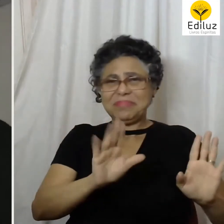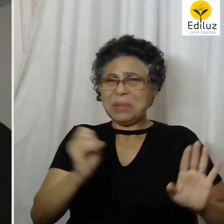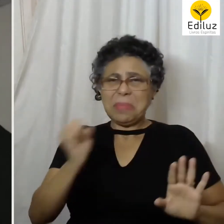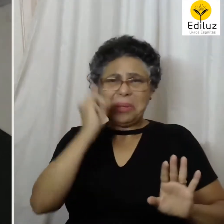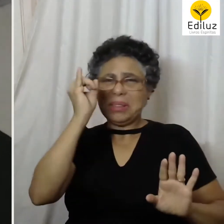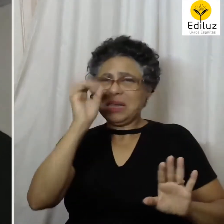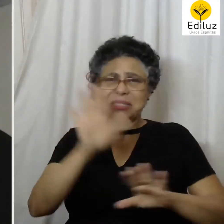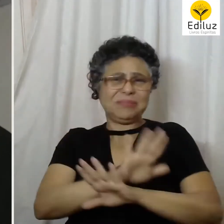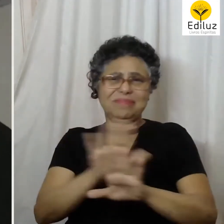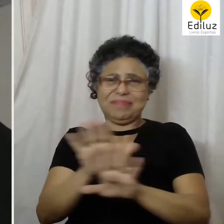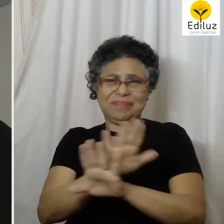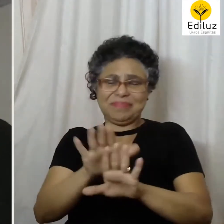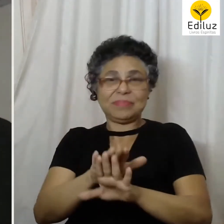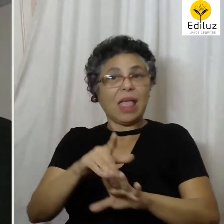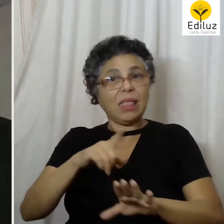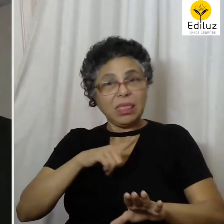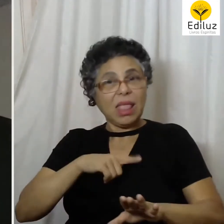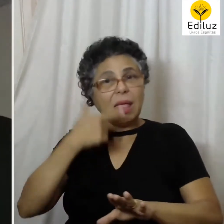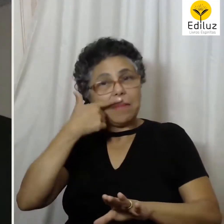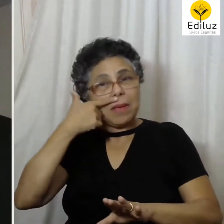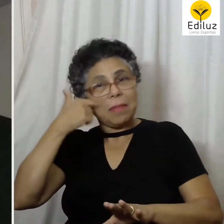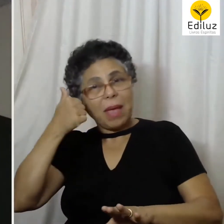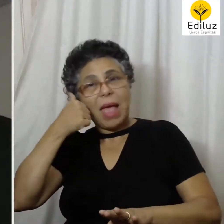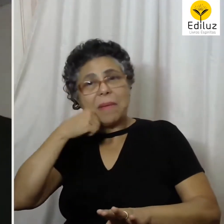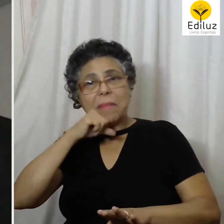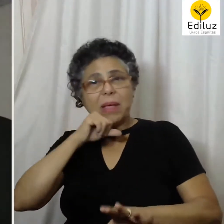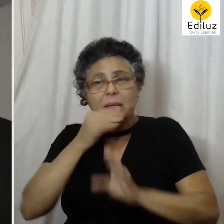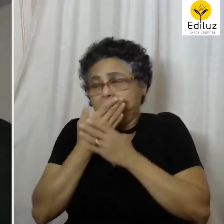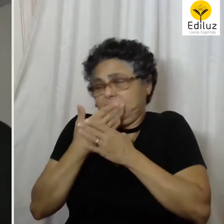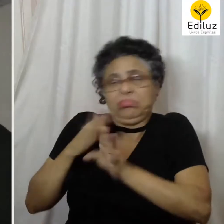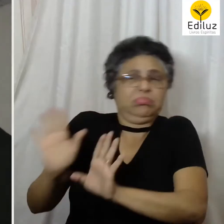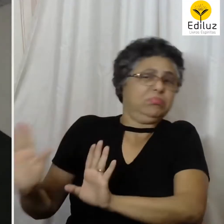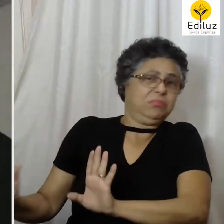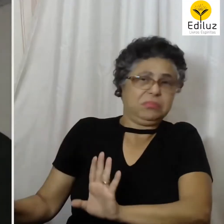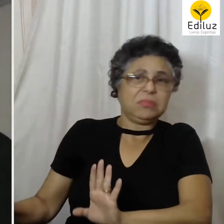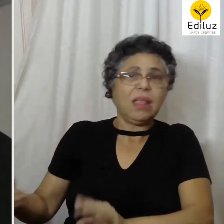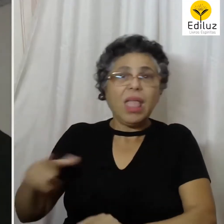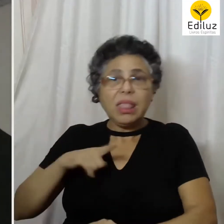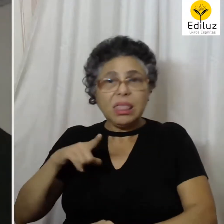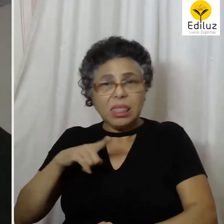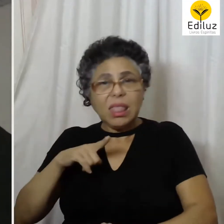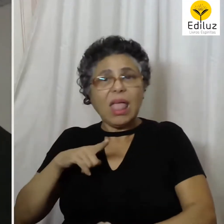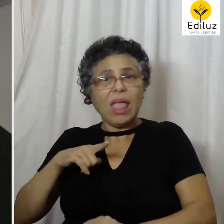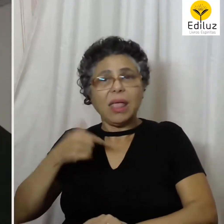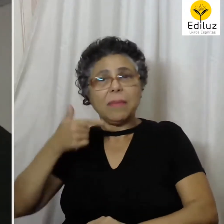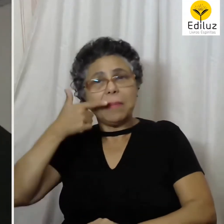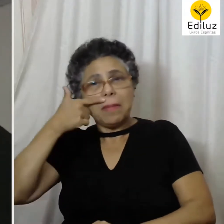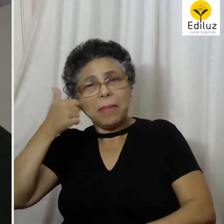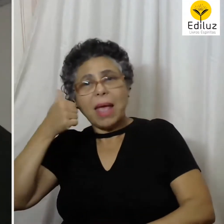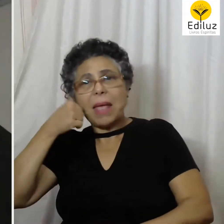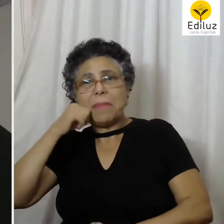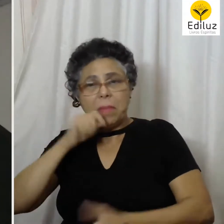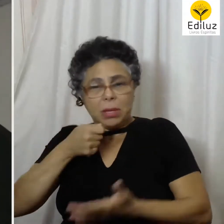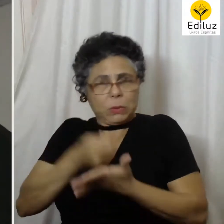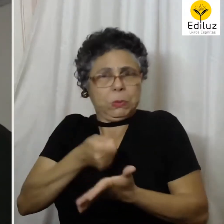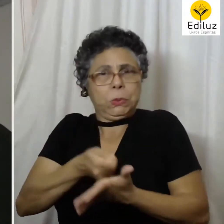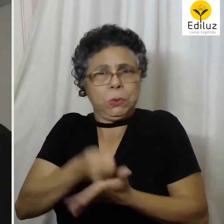existem pais omissos ou pais opressores. É